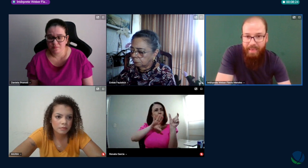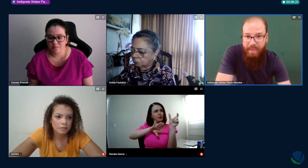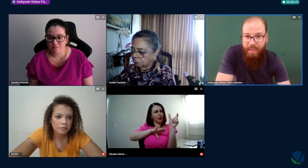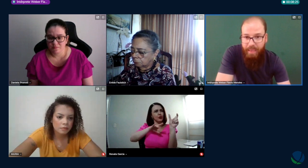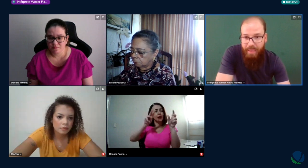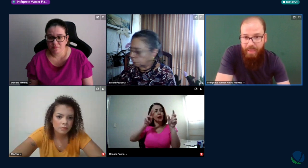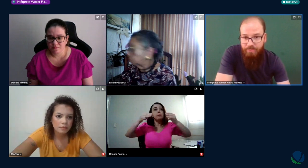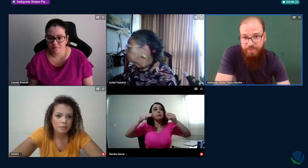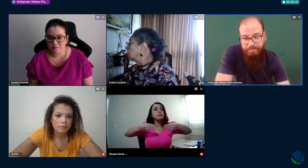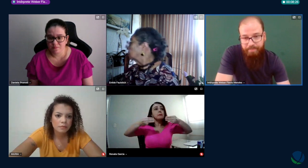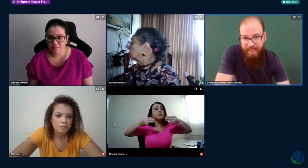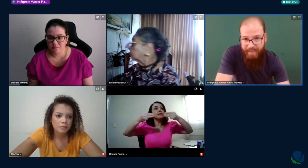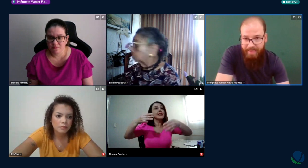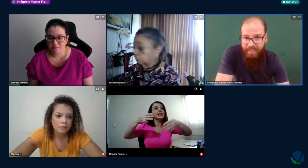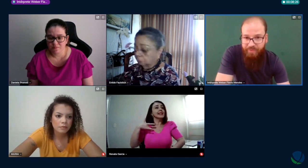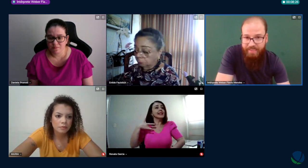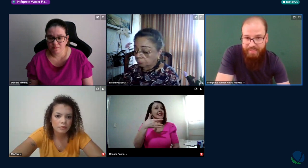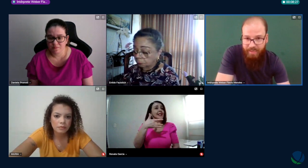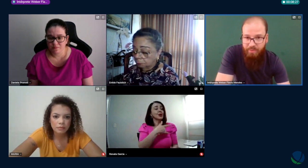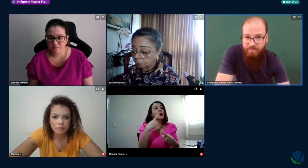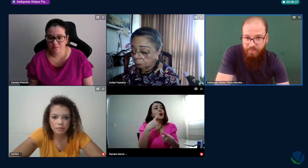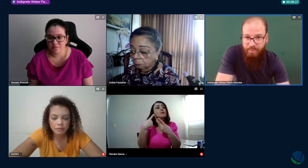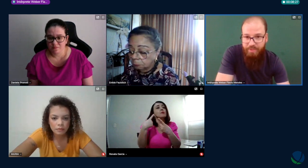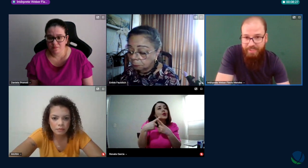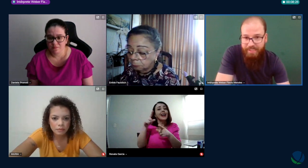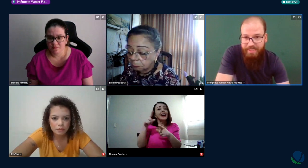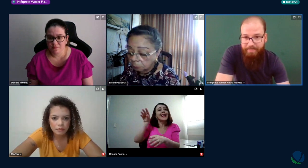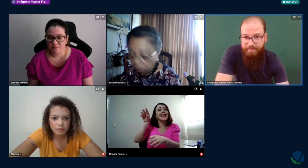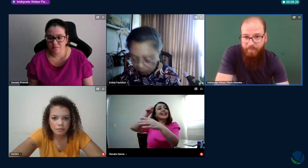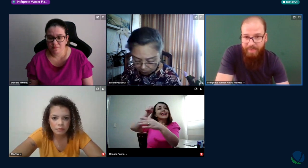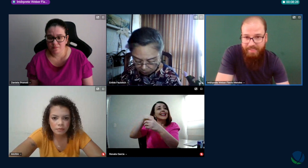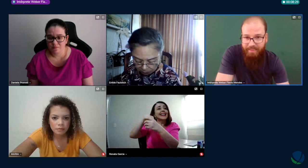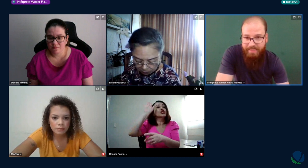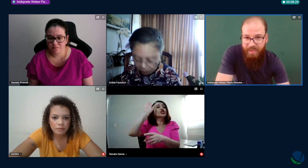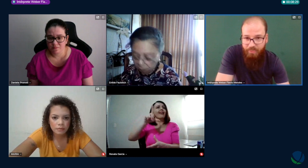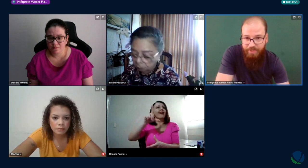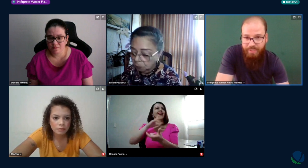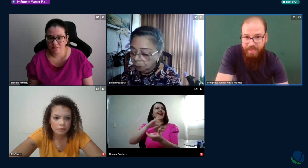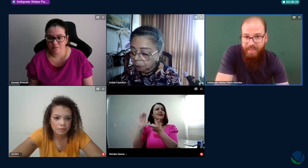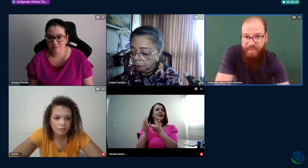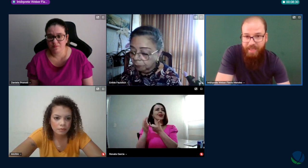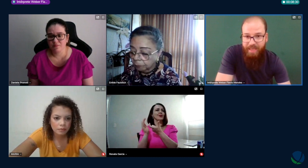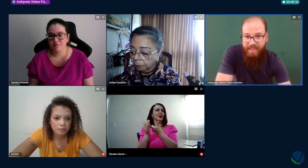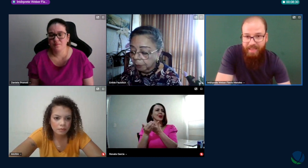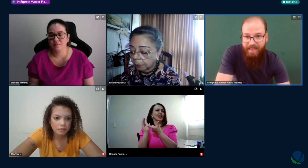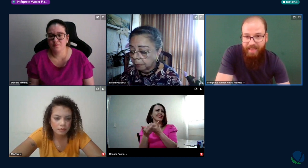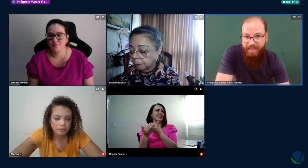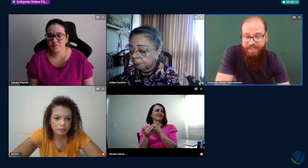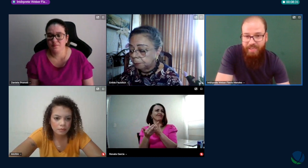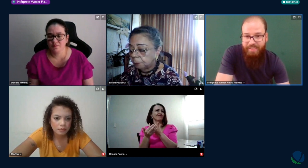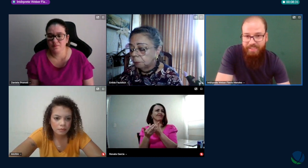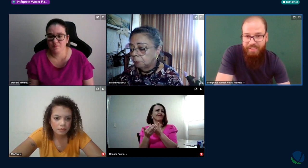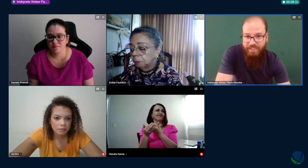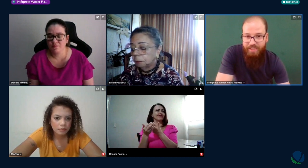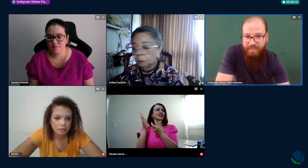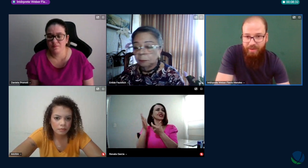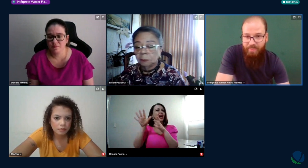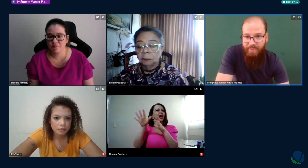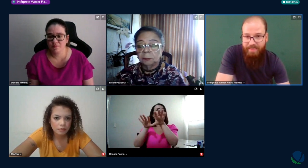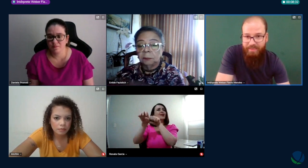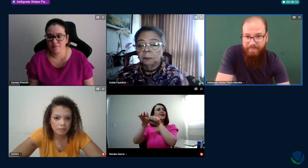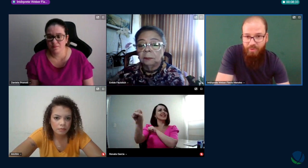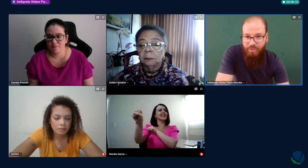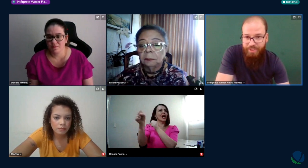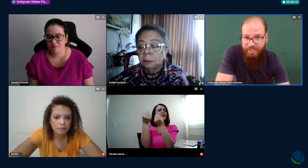aí, eu peguei a definição, como eu disse, no Ministério da Saúde, que já existe,